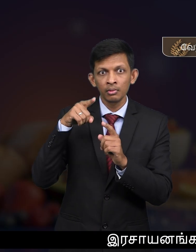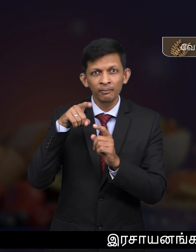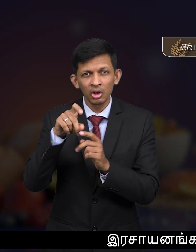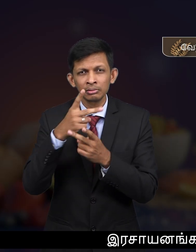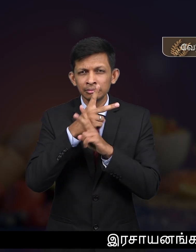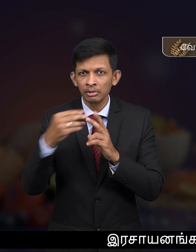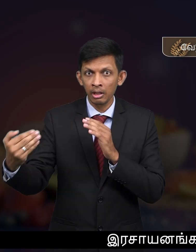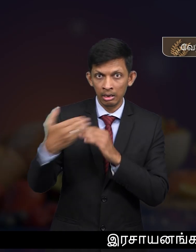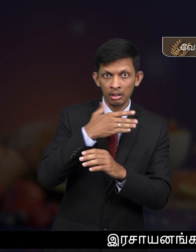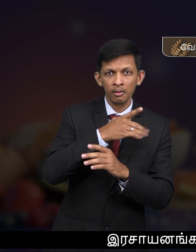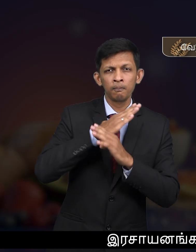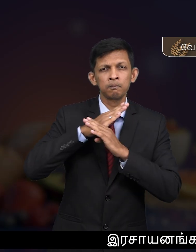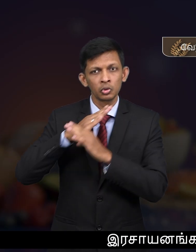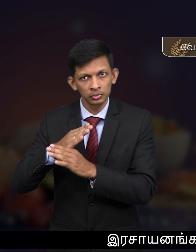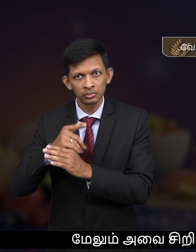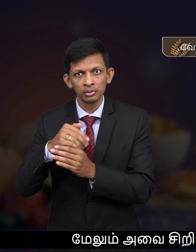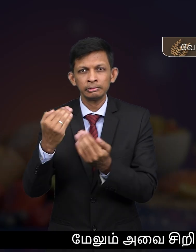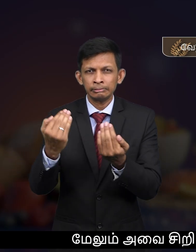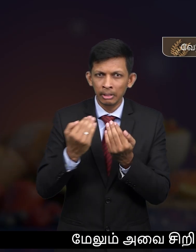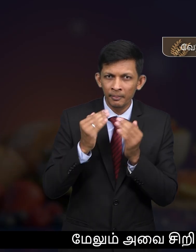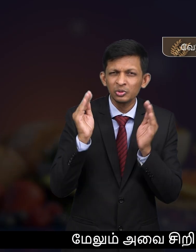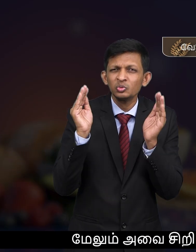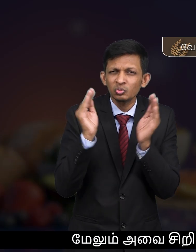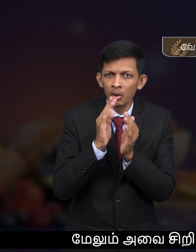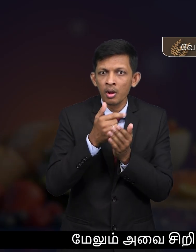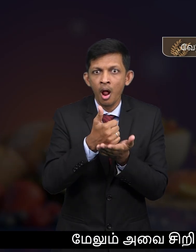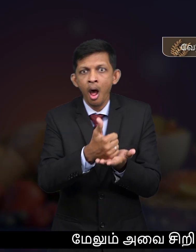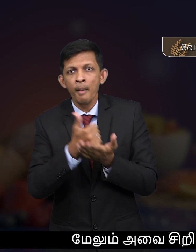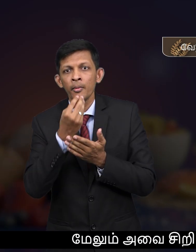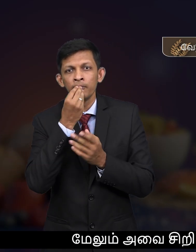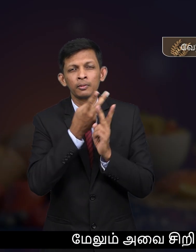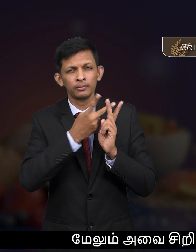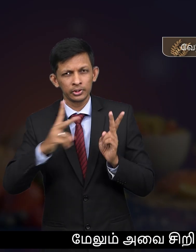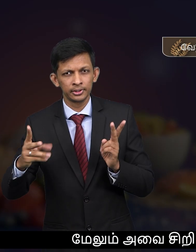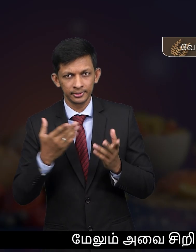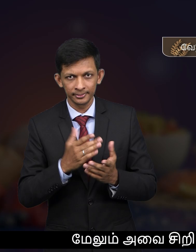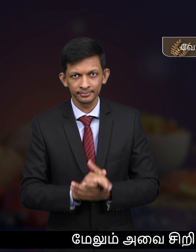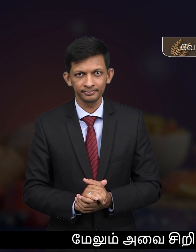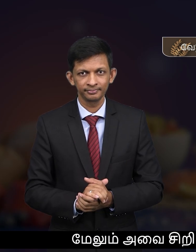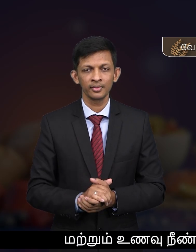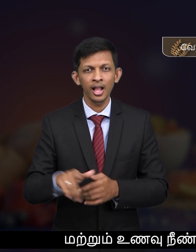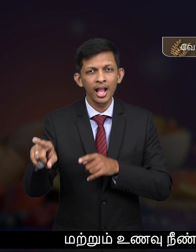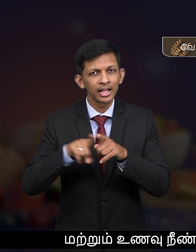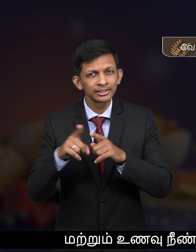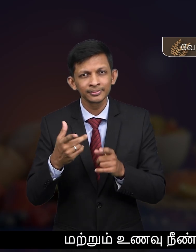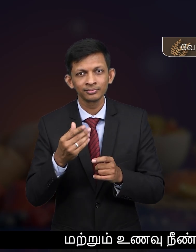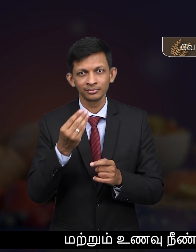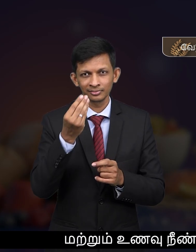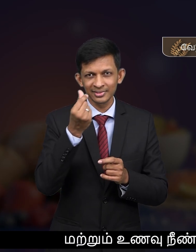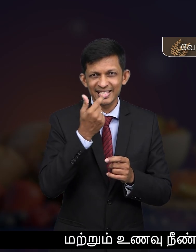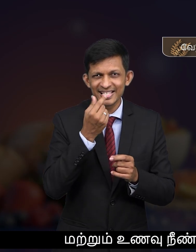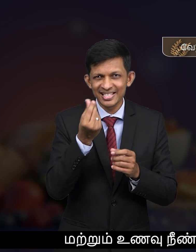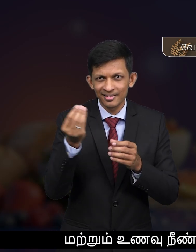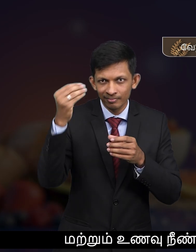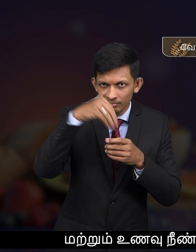சில ரசாயனங்கள் சேர்க்கப்படுகின்றன. மேலும் அவை சிறிய அளவில் பாதுகாப்பானவை மற்றும் உணவு நீண்ட